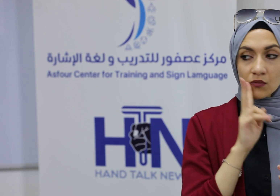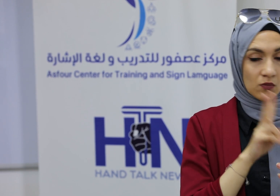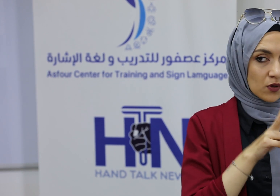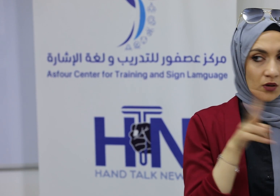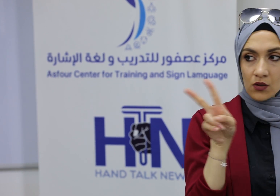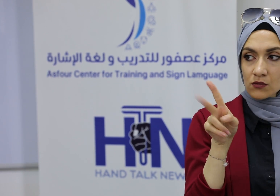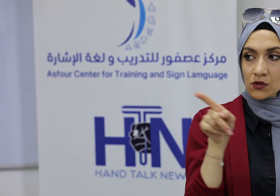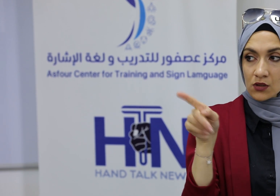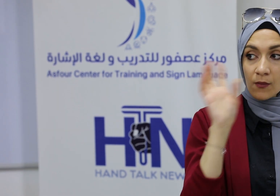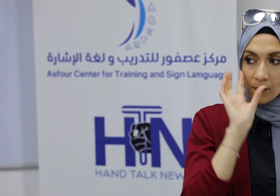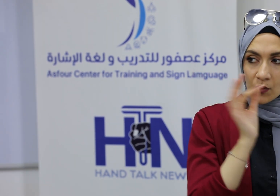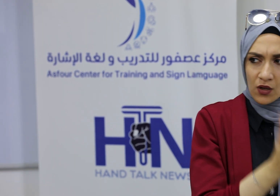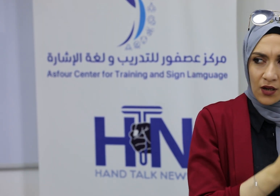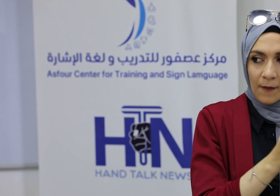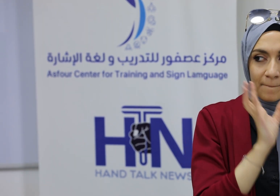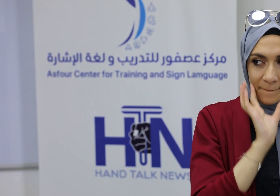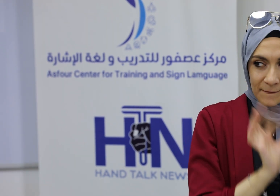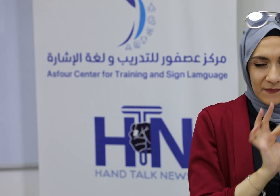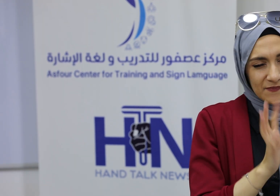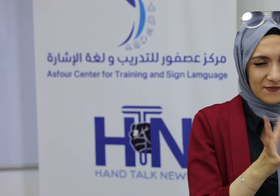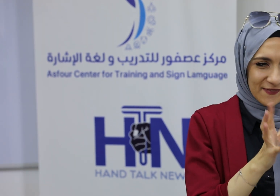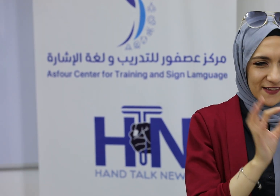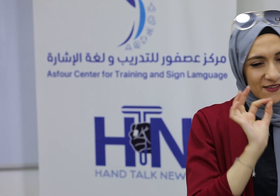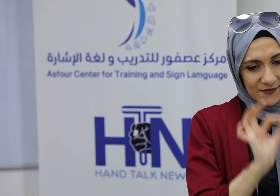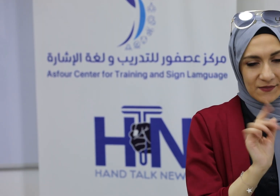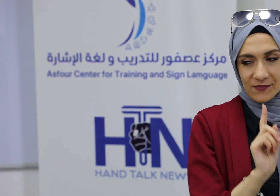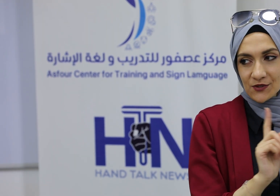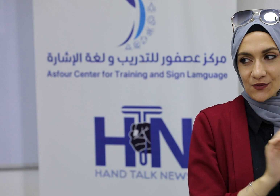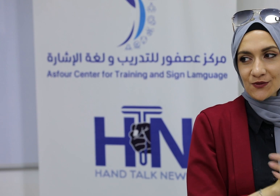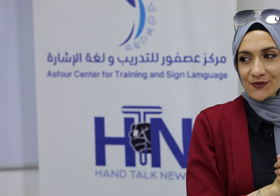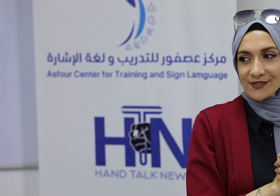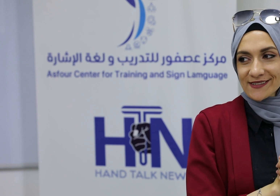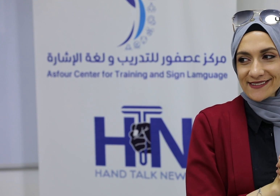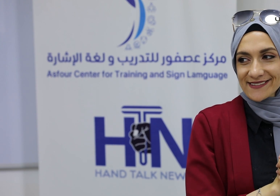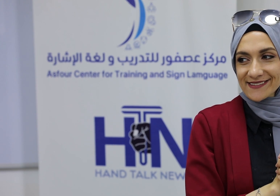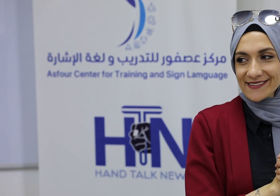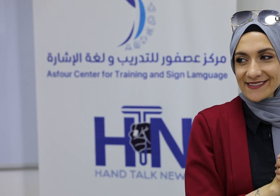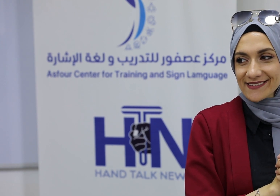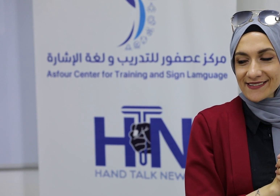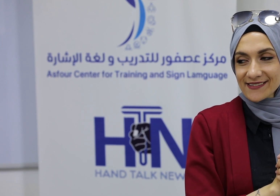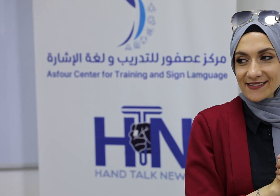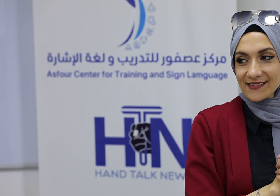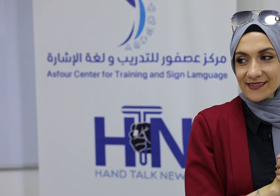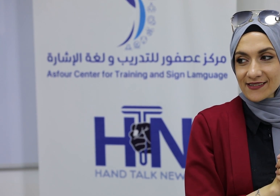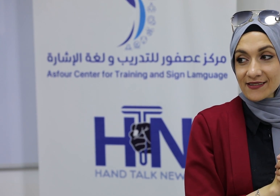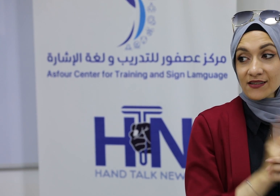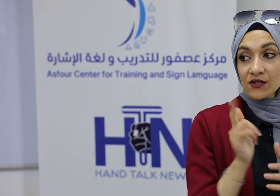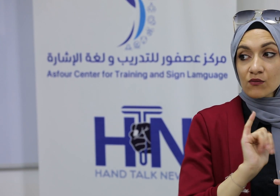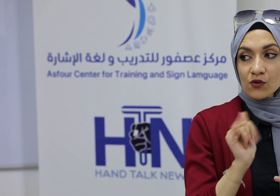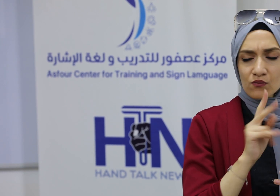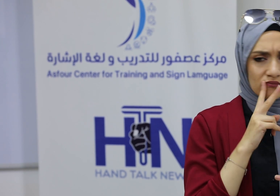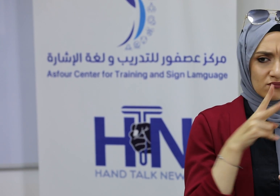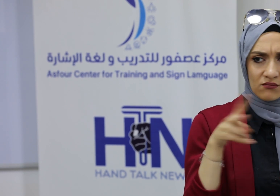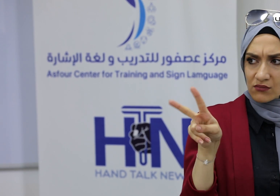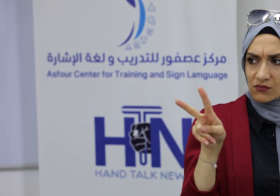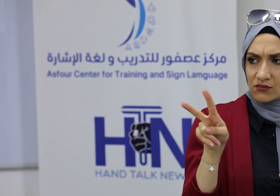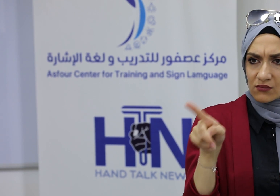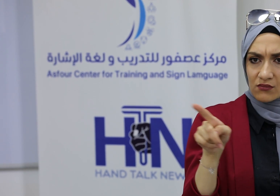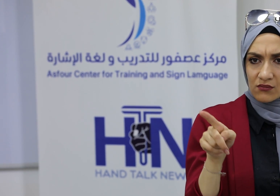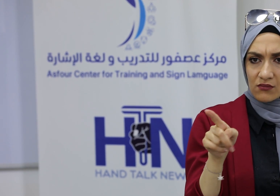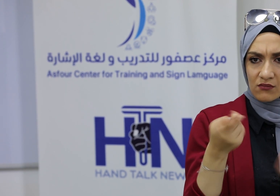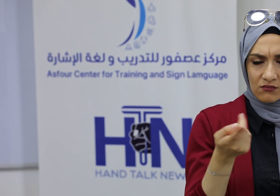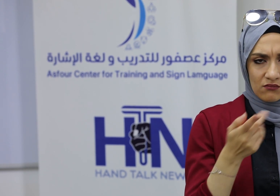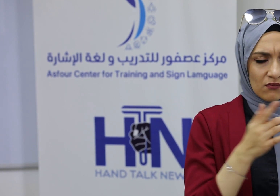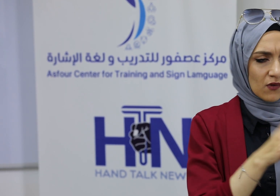أنا بعرف لغة الإشارة يعني جيد بس إنه يعني نسيتها شوي. المهم بطلع عليها مش عم تترجم